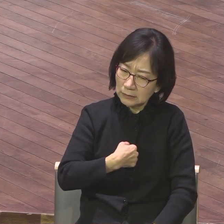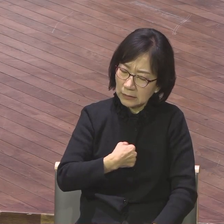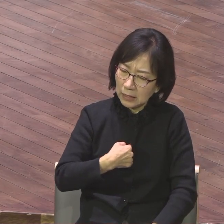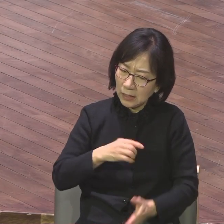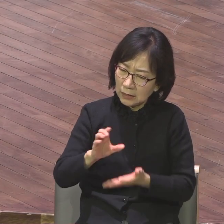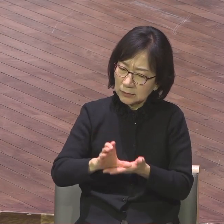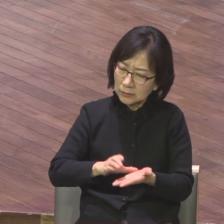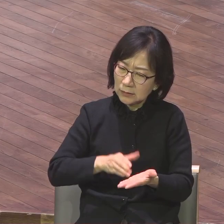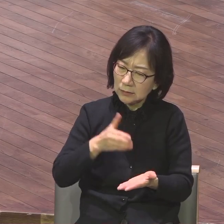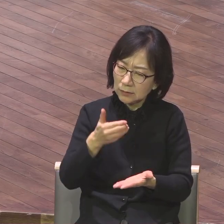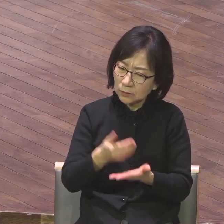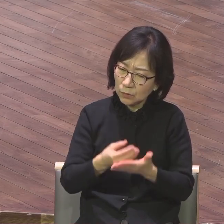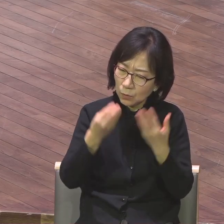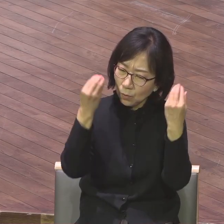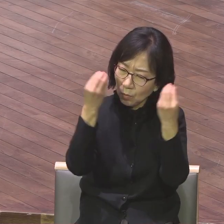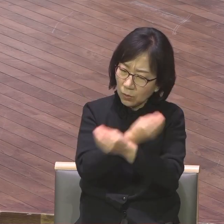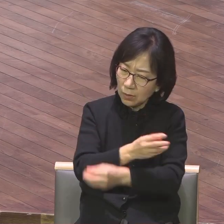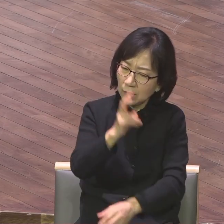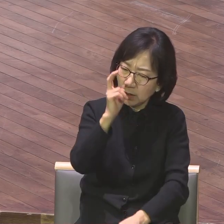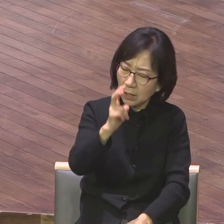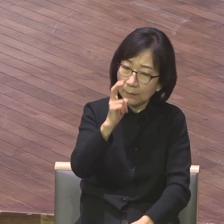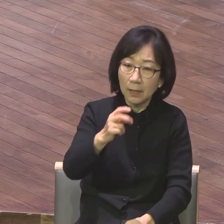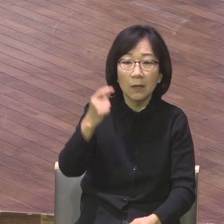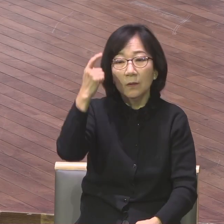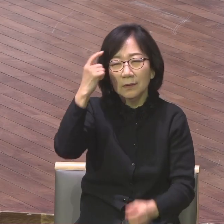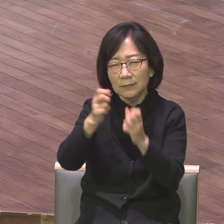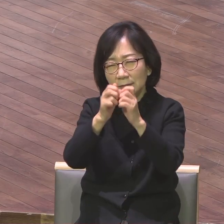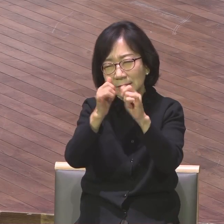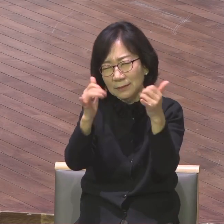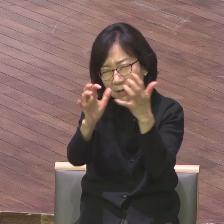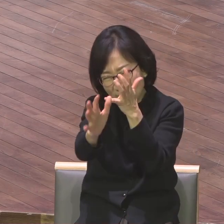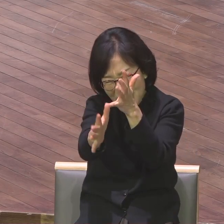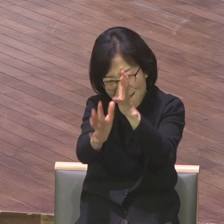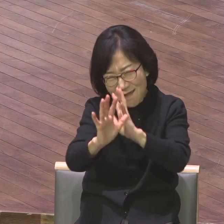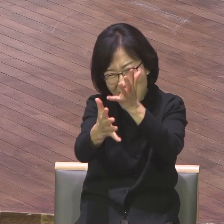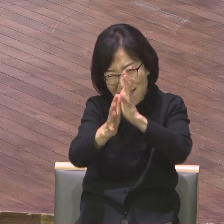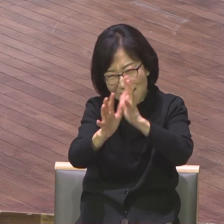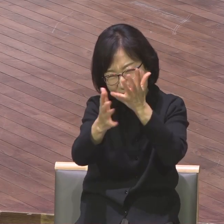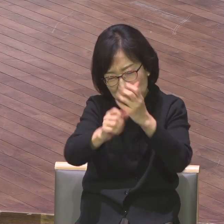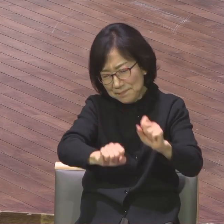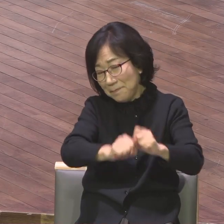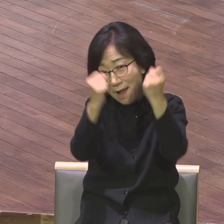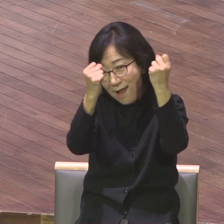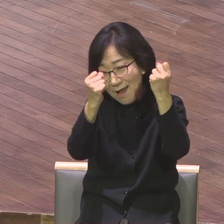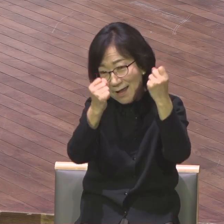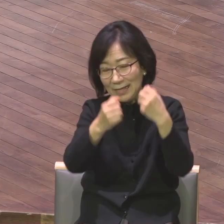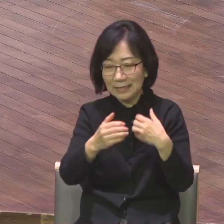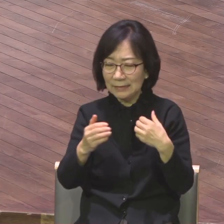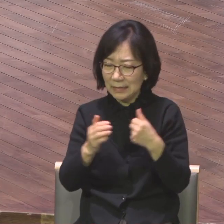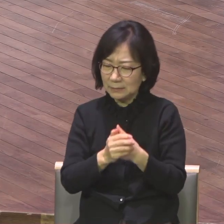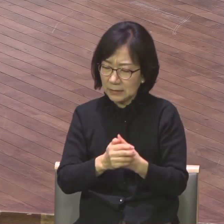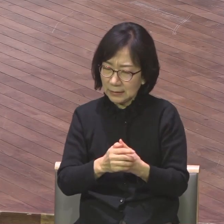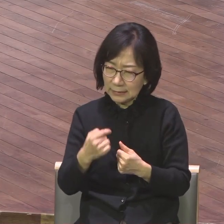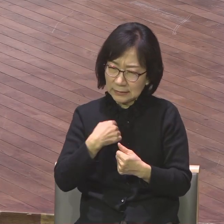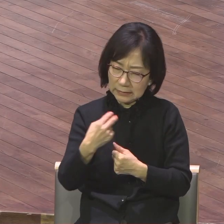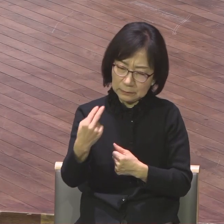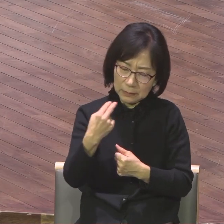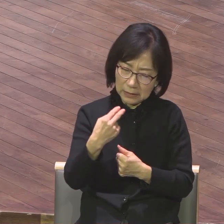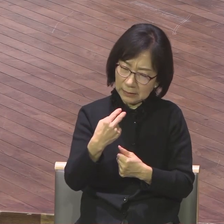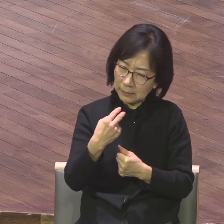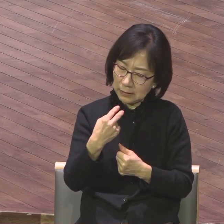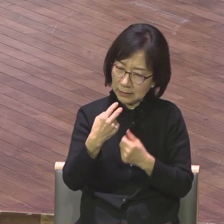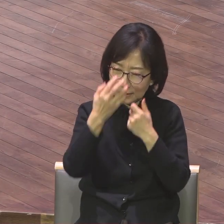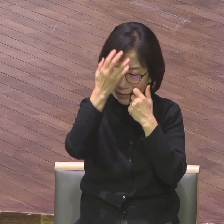상황이었어요. 너무 많이 따르니까, 너무 많은 사람들이 몰려오니까 자기가 메시아로 착각할 수 있어요. 우리나라에